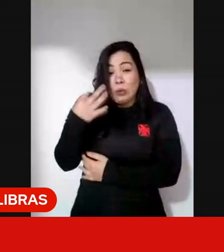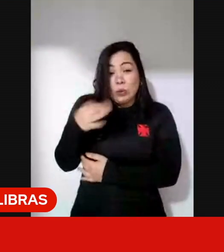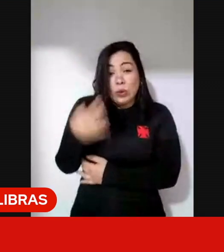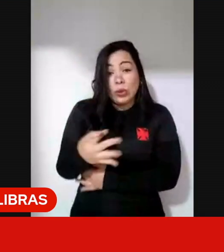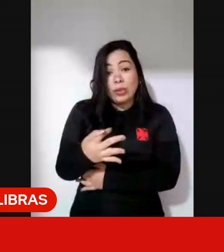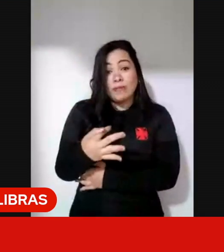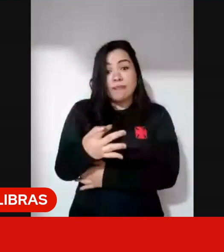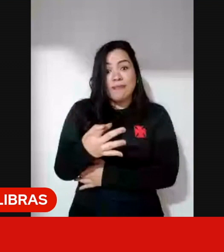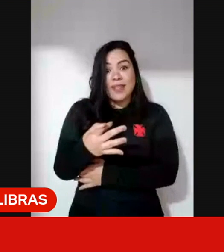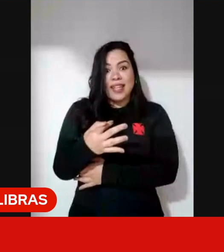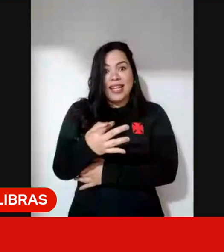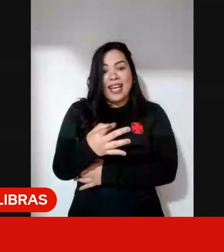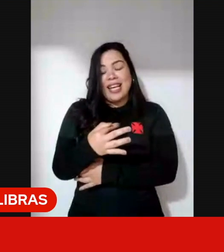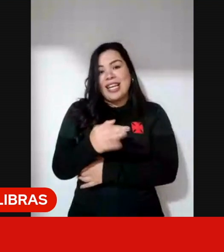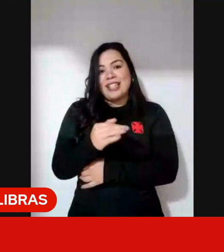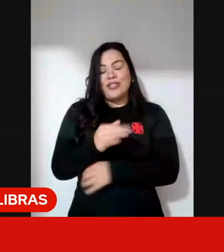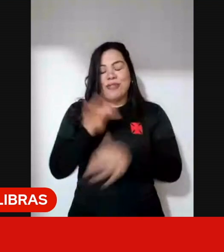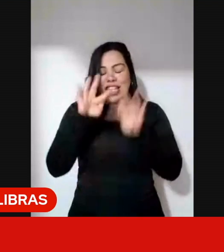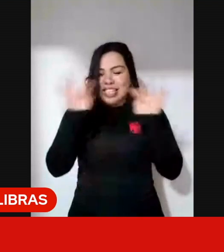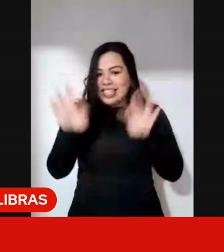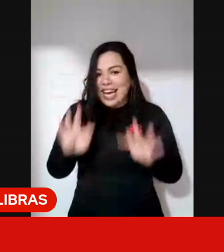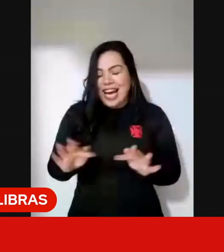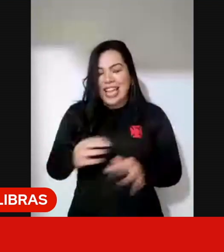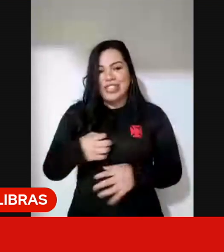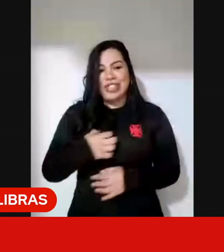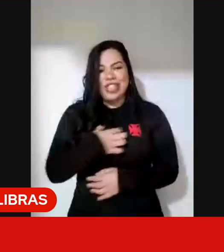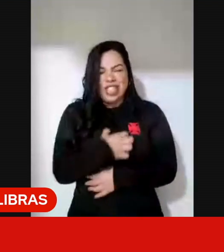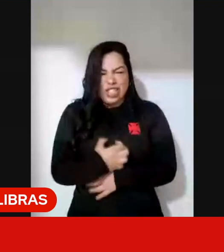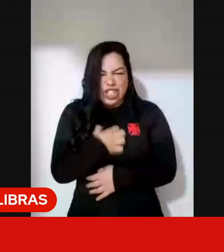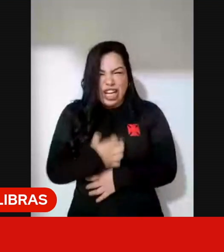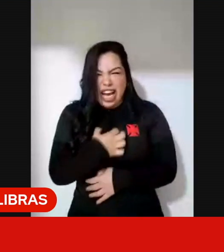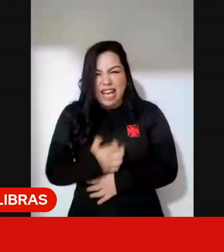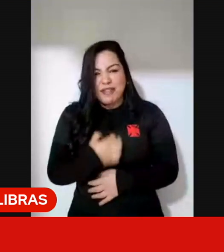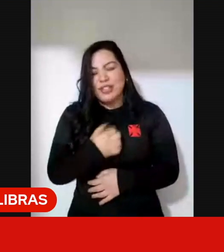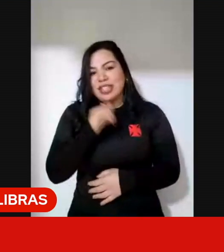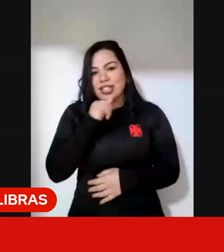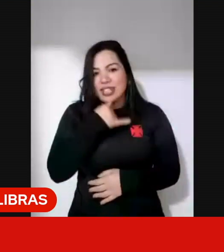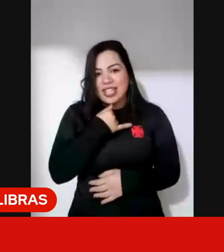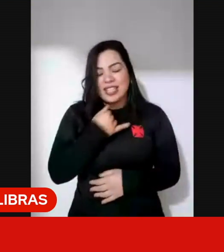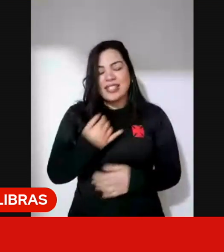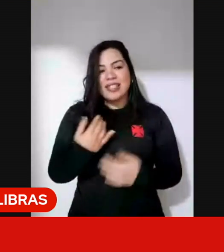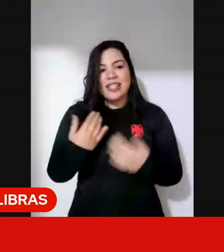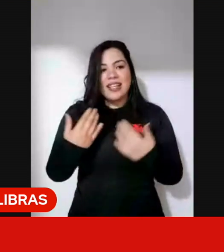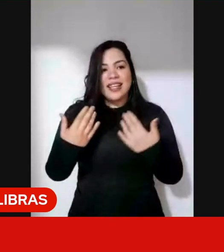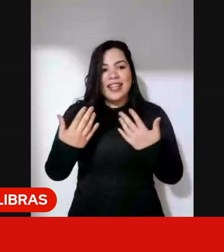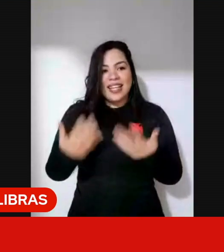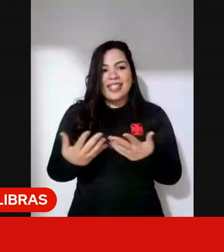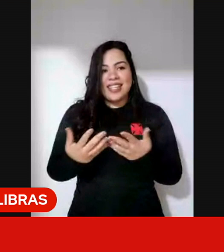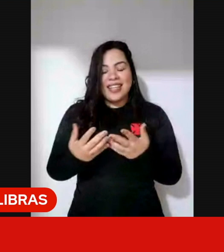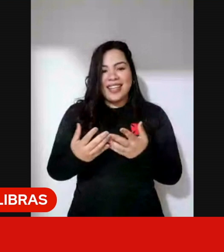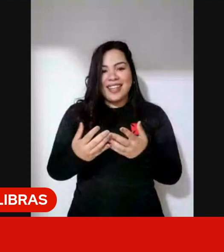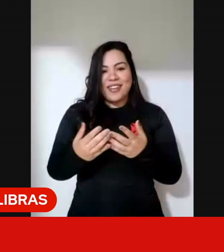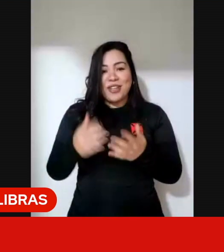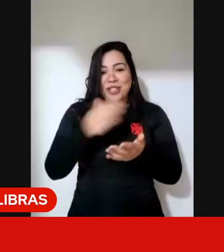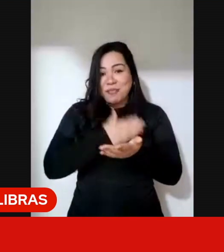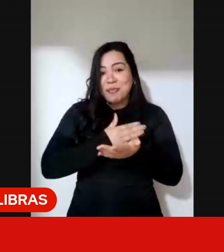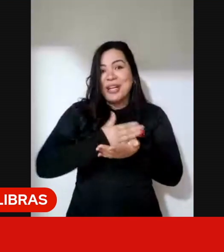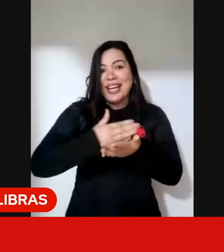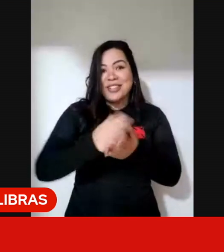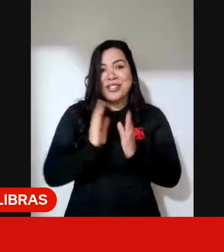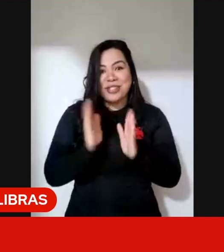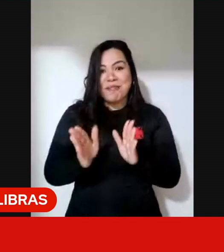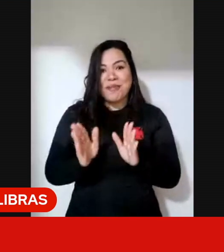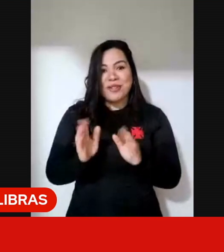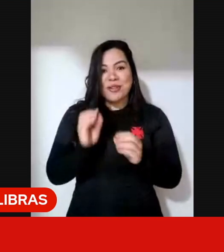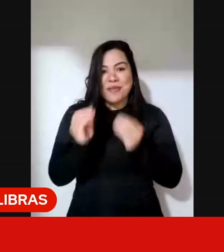quando ele está com dor, né? De felicidade, de raiva, de tristeza. E assim, eu acho que